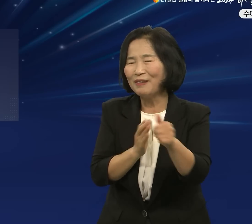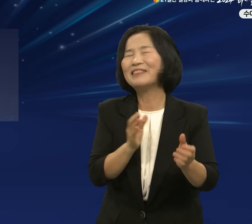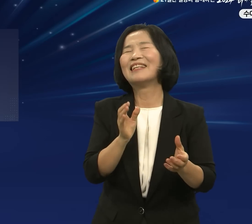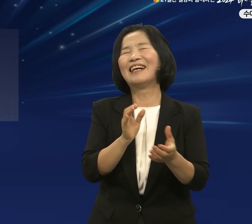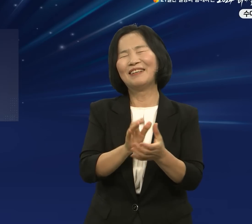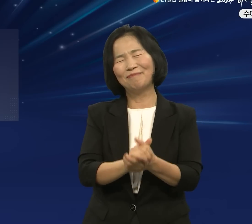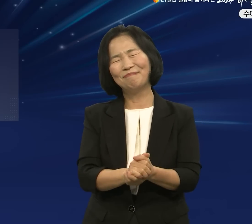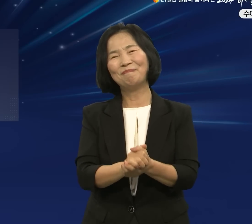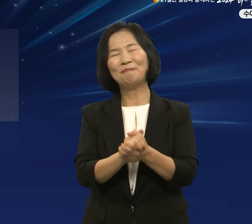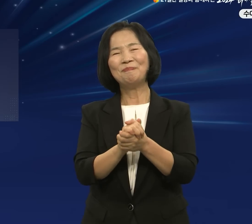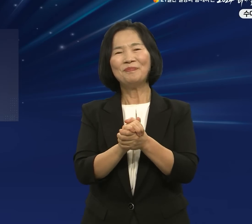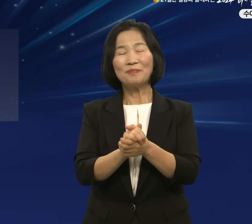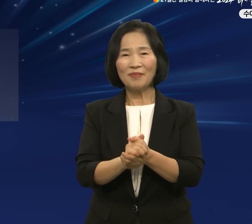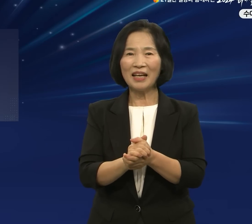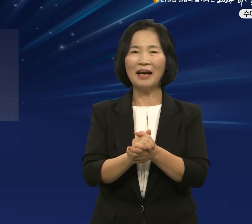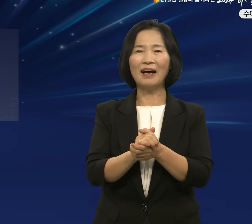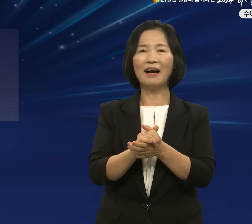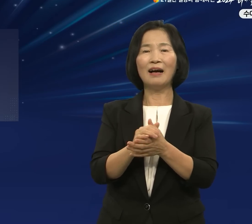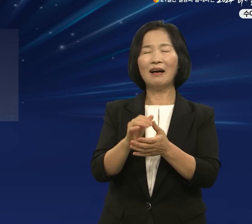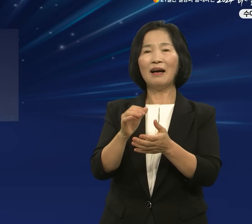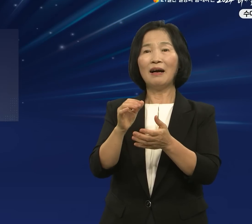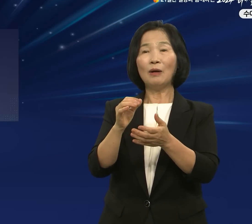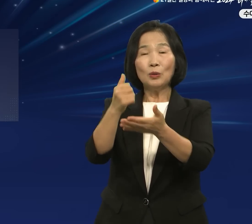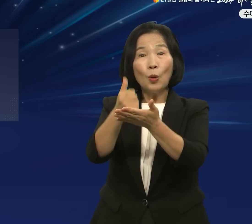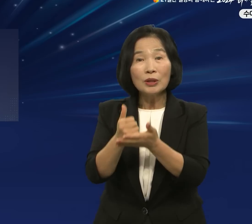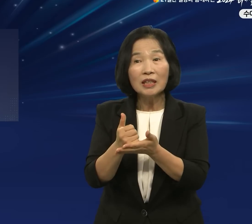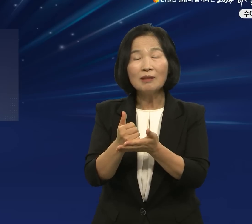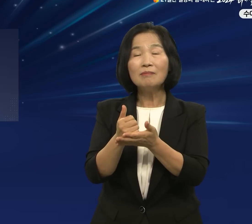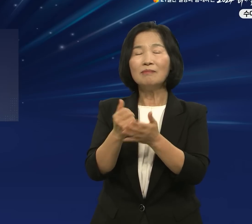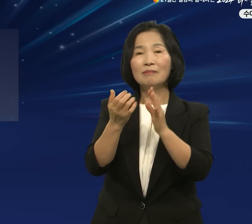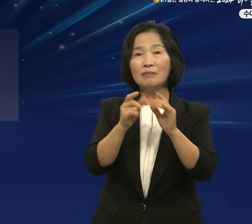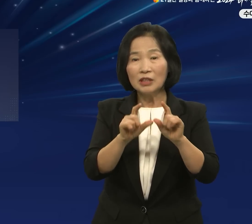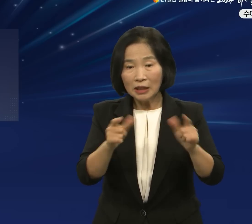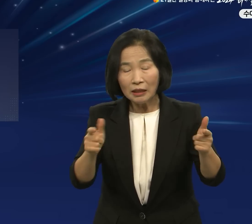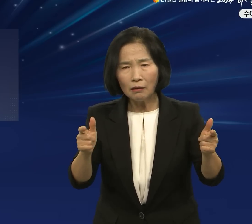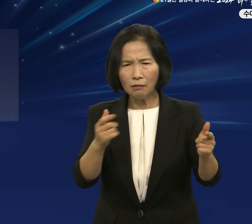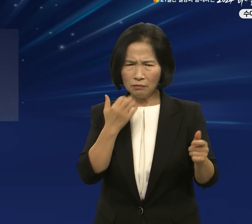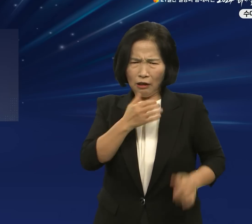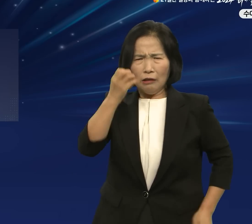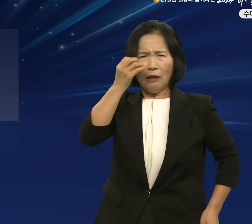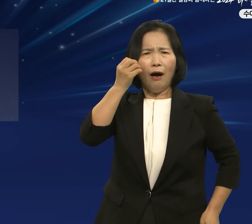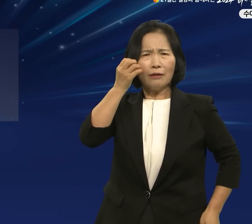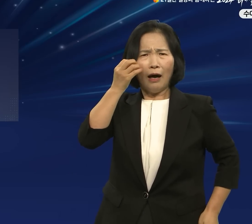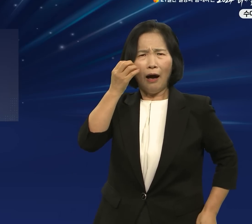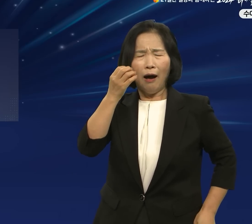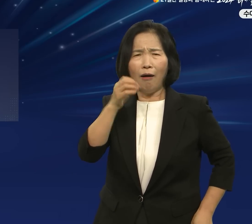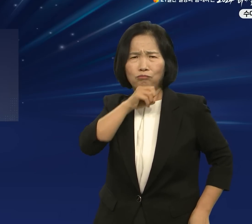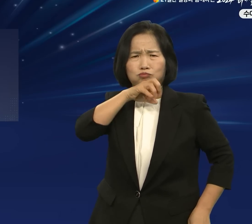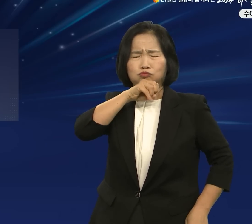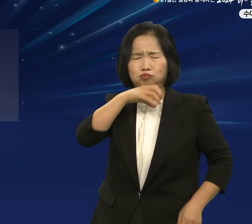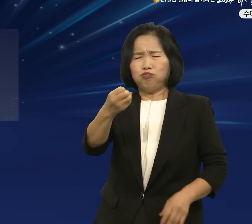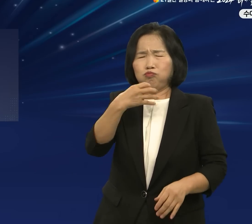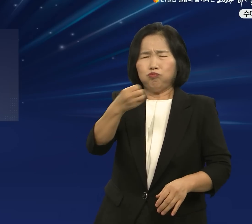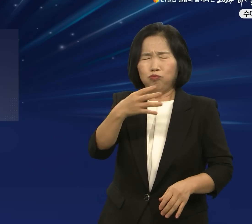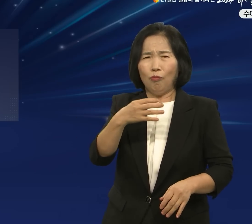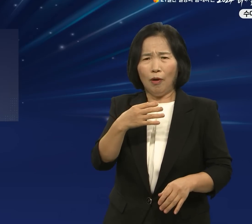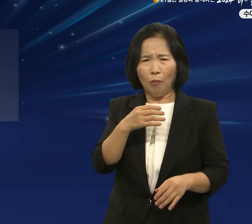고객들이 아니 목사님 된장 냄새가 왜 이래요? 색깔이 왜 이래요? 맛이 너무